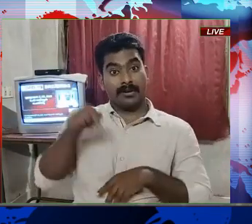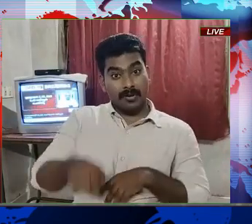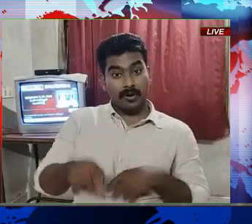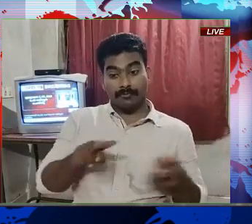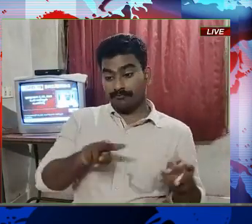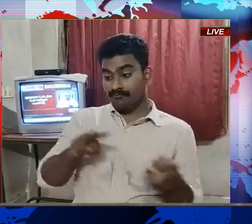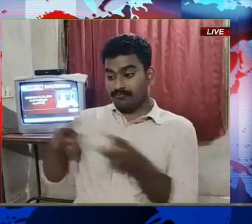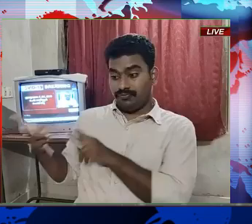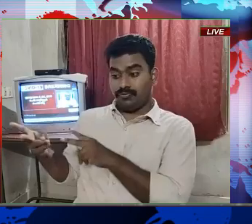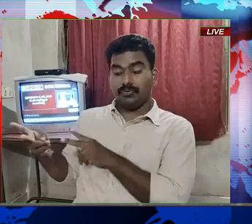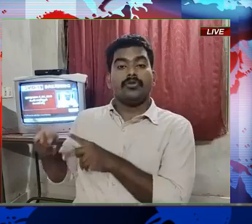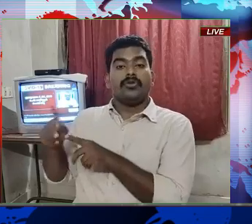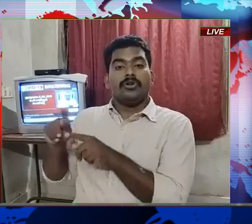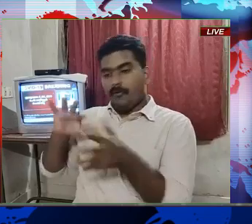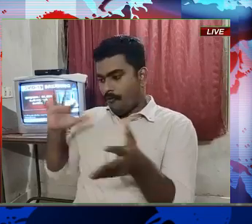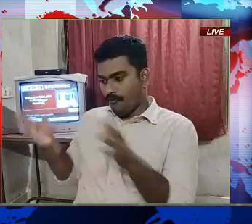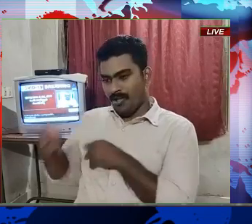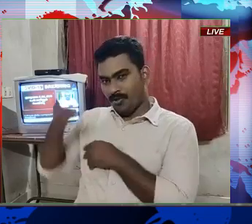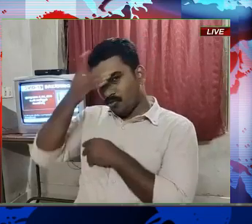താമസിക്കുന്ന പ്രവാസികളിൽ